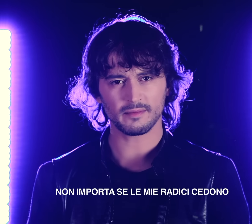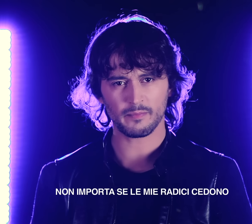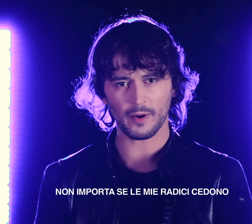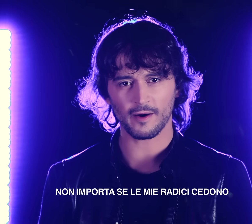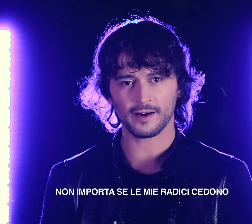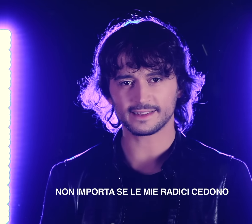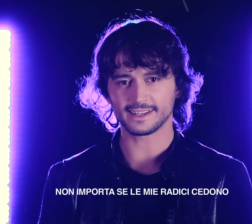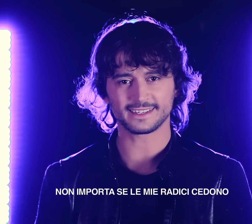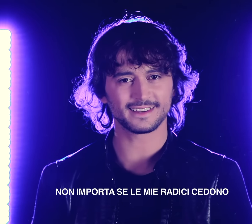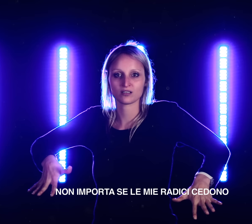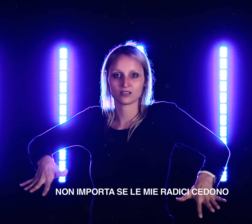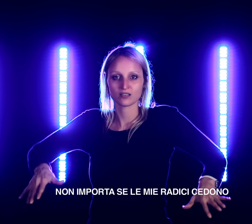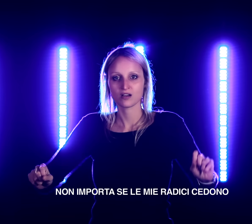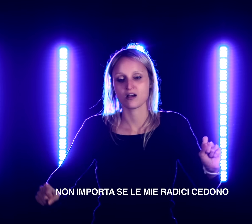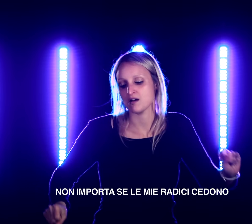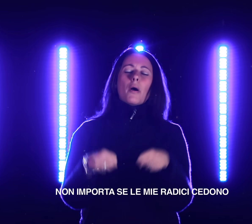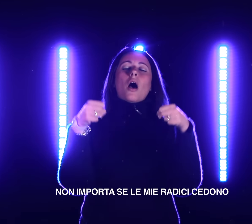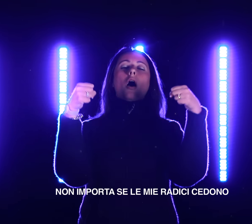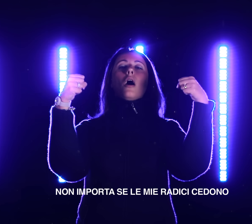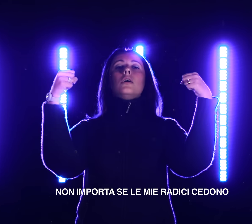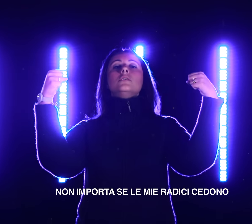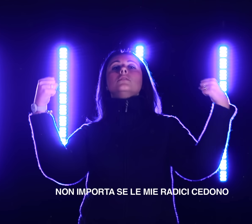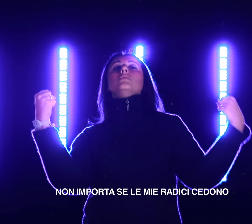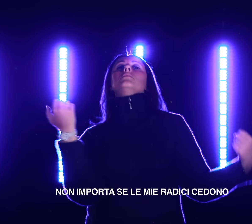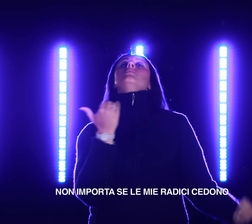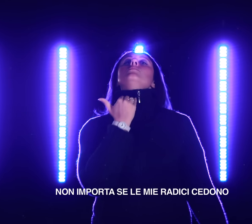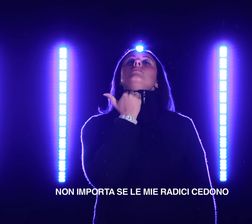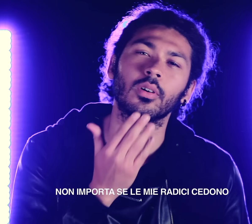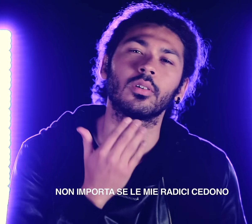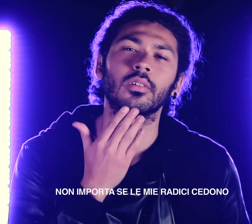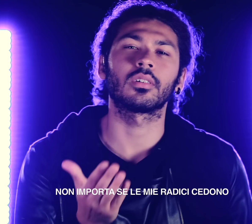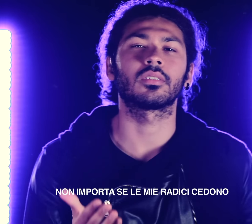non importa se le mie radici